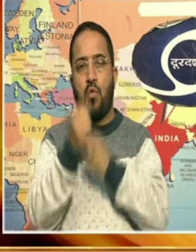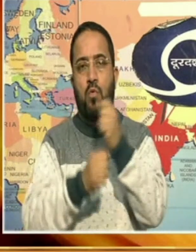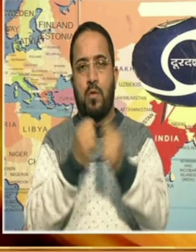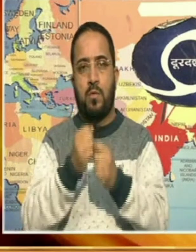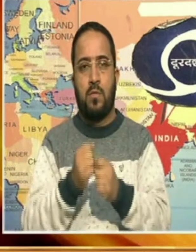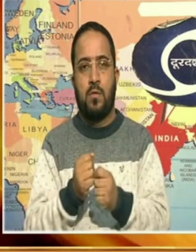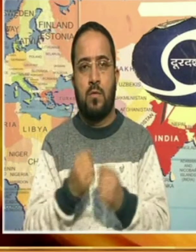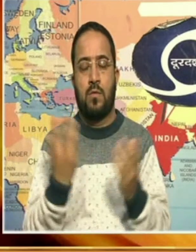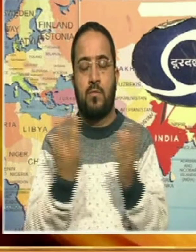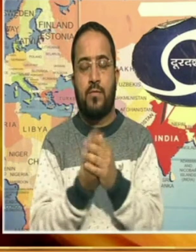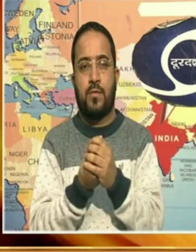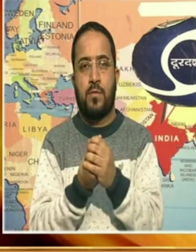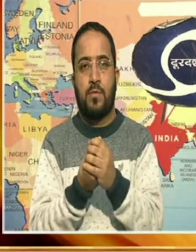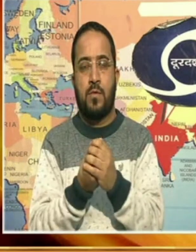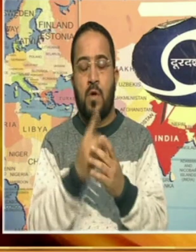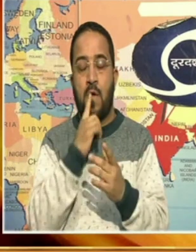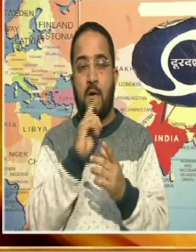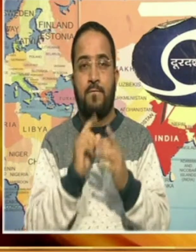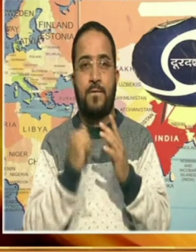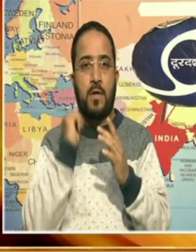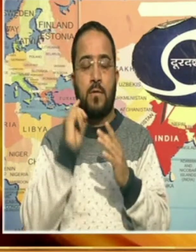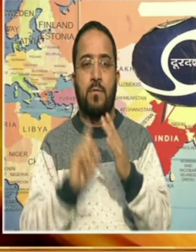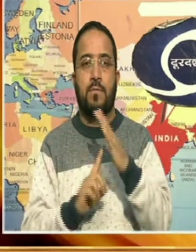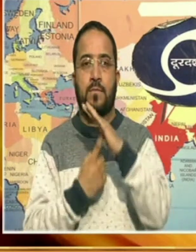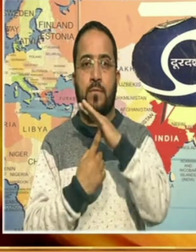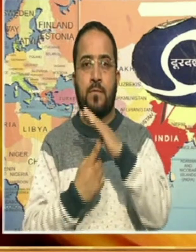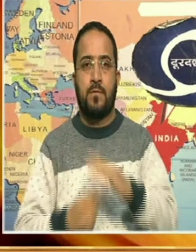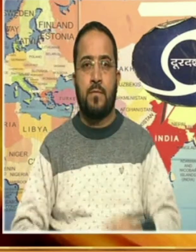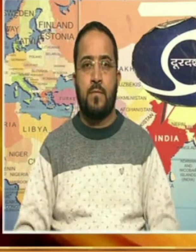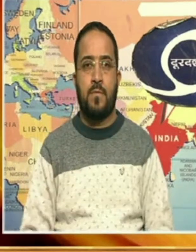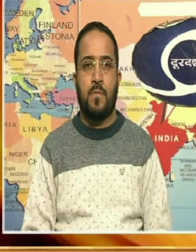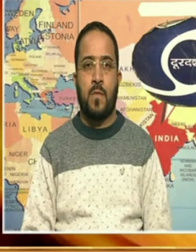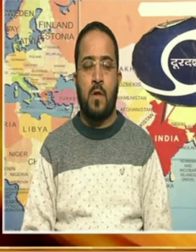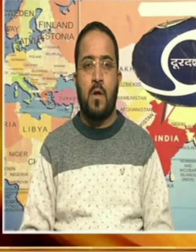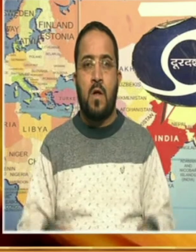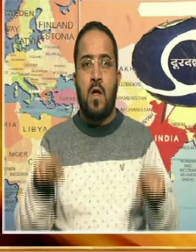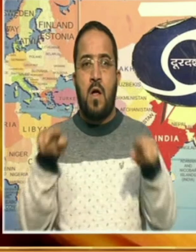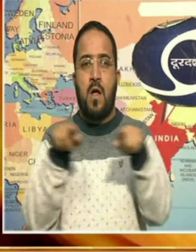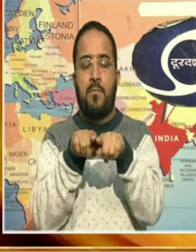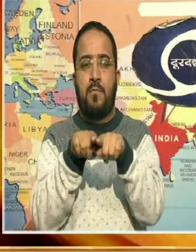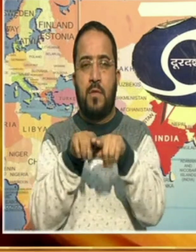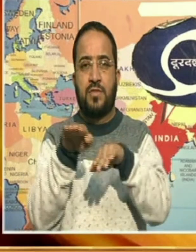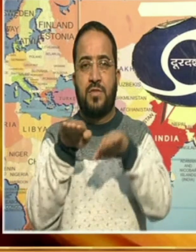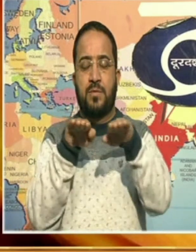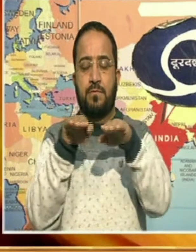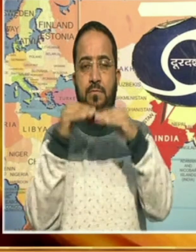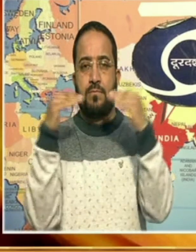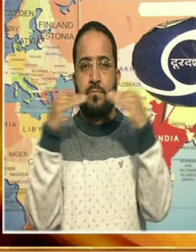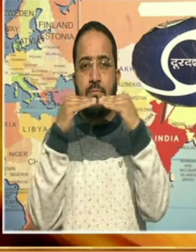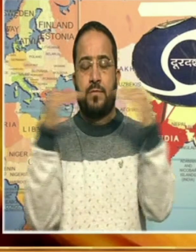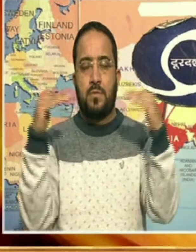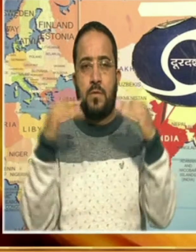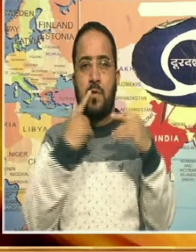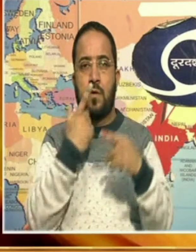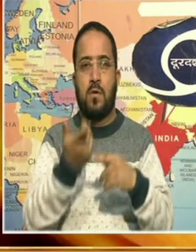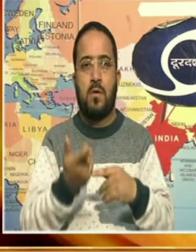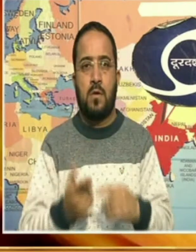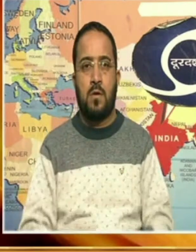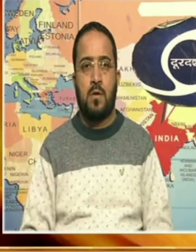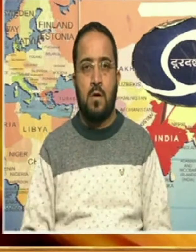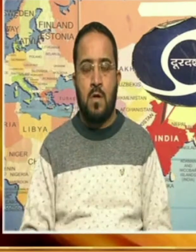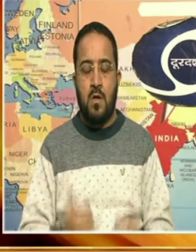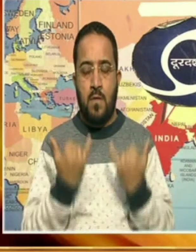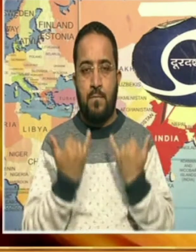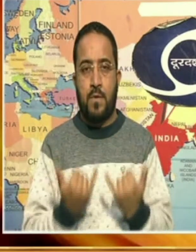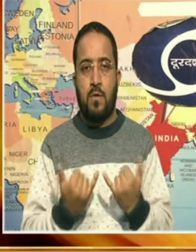خود کو بہتر طور پر ہم آہنگ کرنے کے لئے یہ ایک بہتر